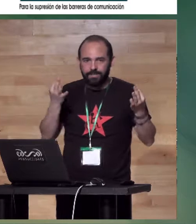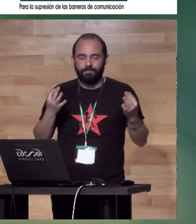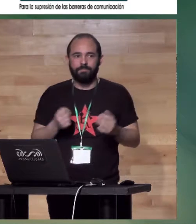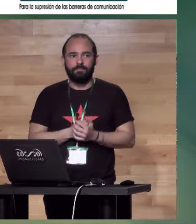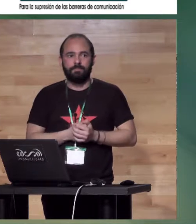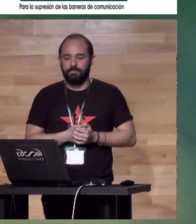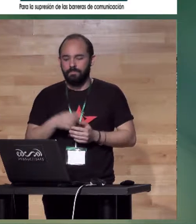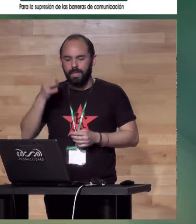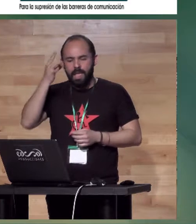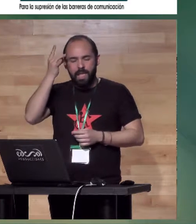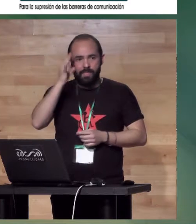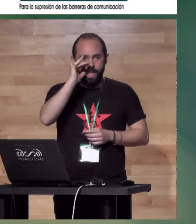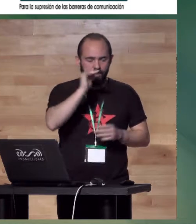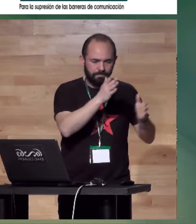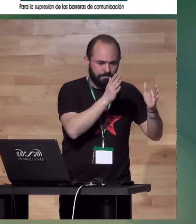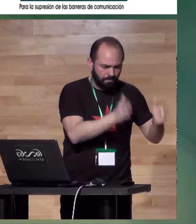¿Qué es?